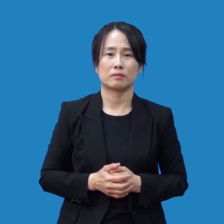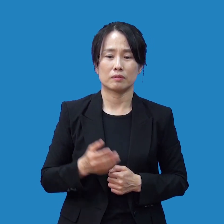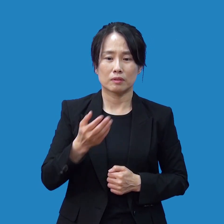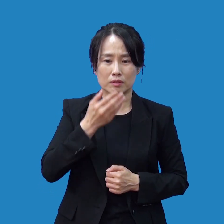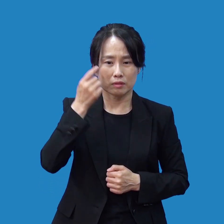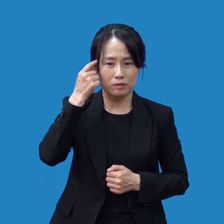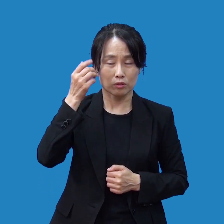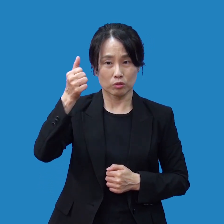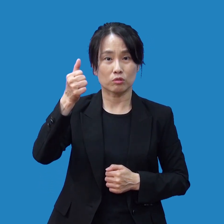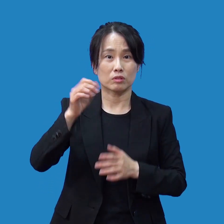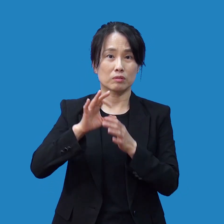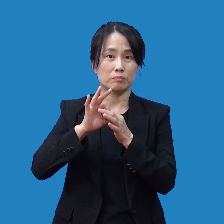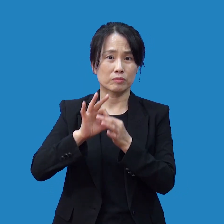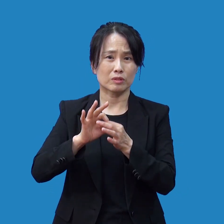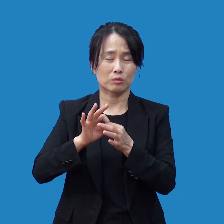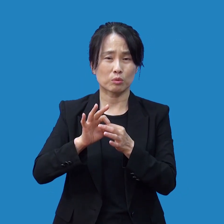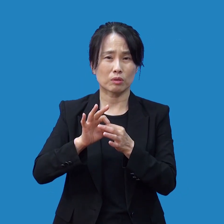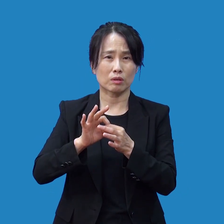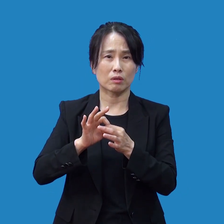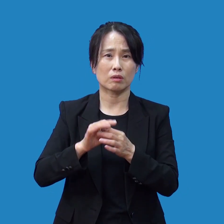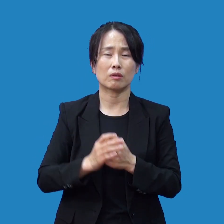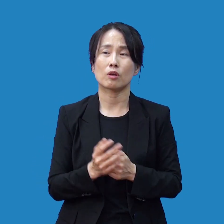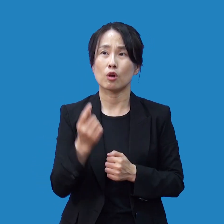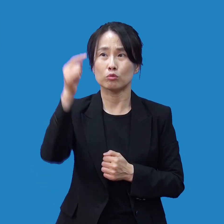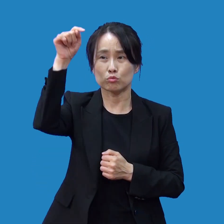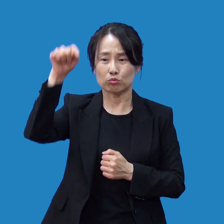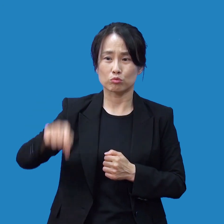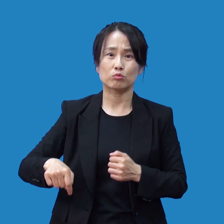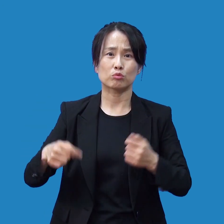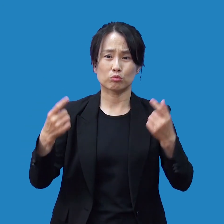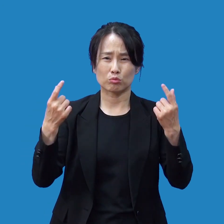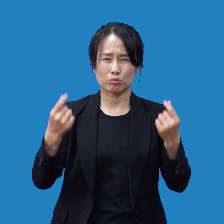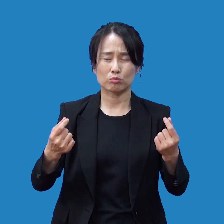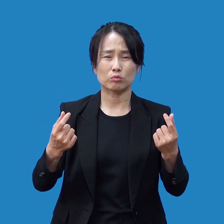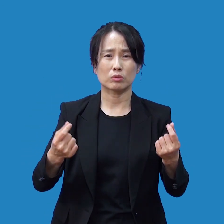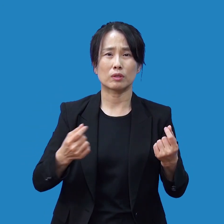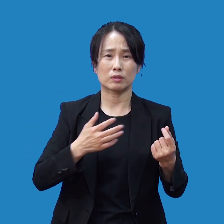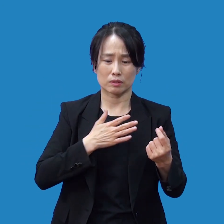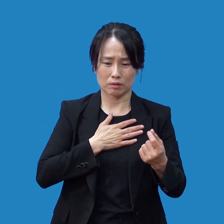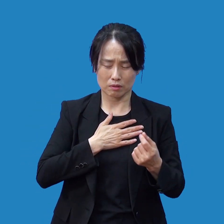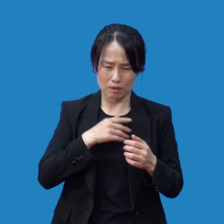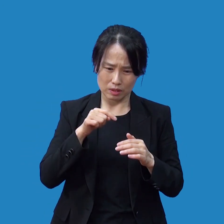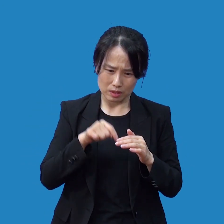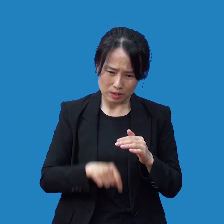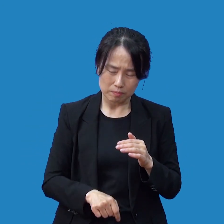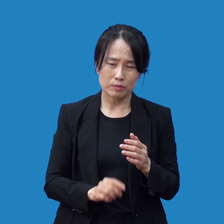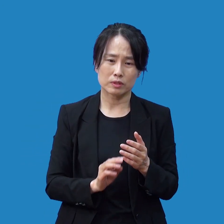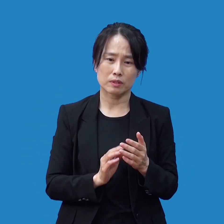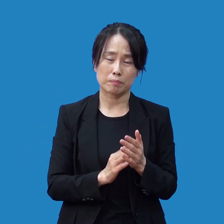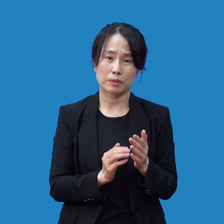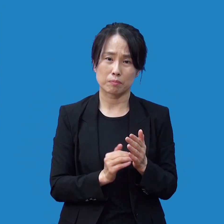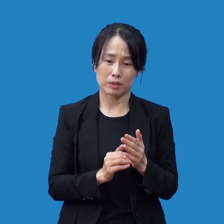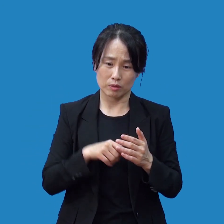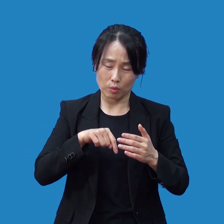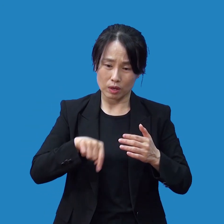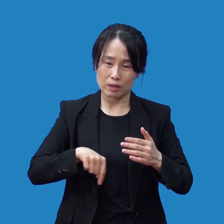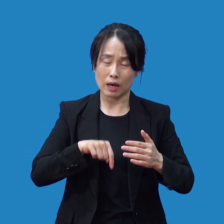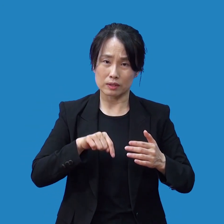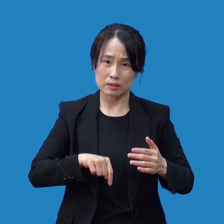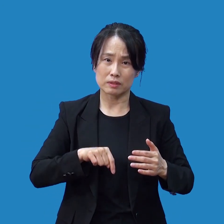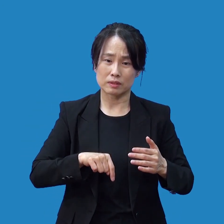통해 광활한 우주와 같은 우리의 깊은 비밀과 내면을